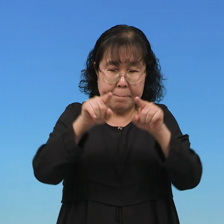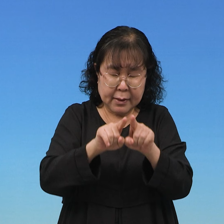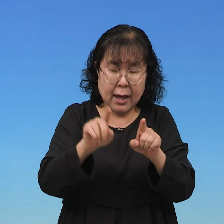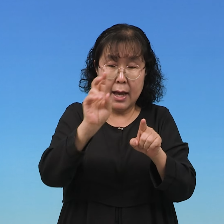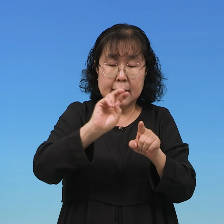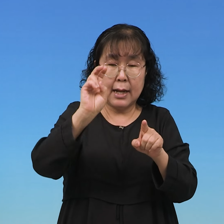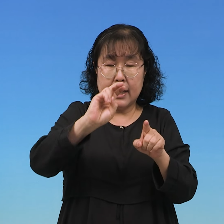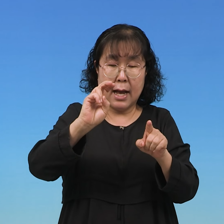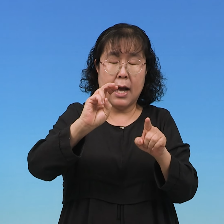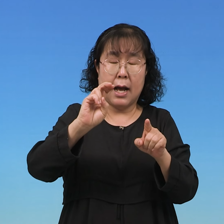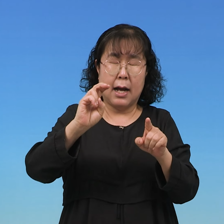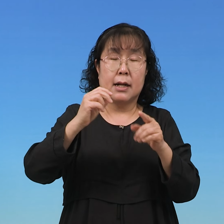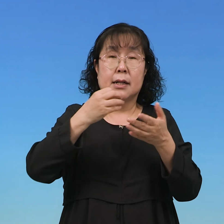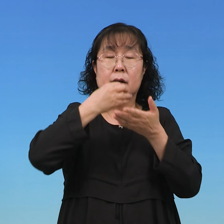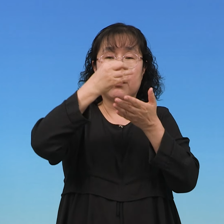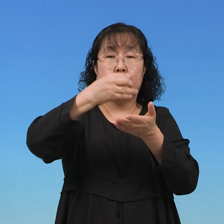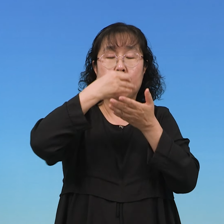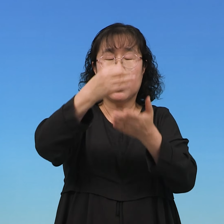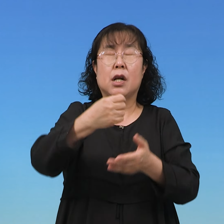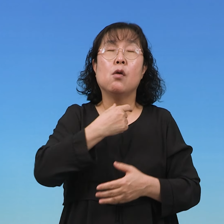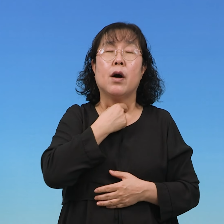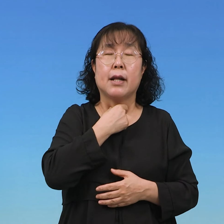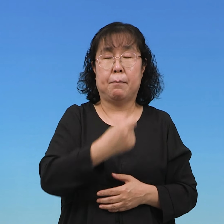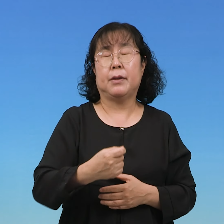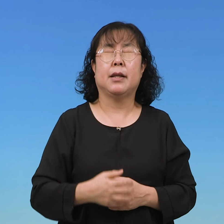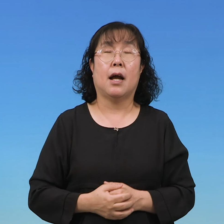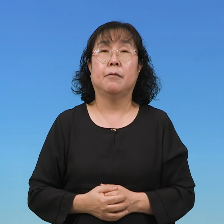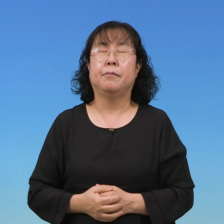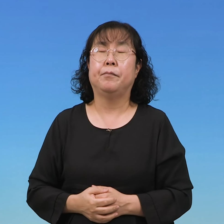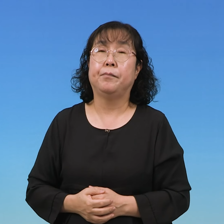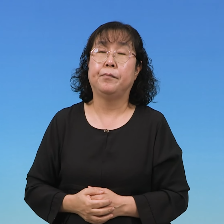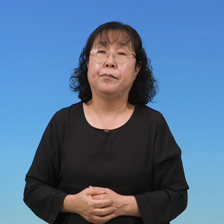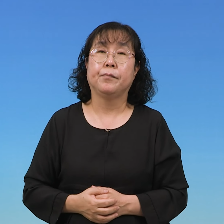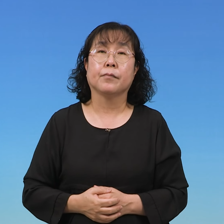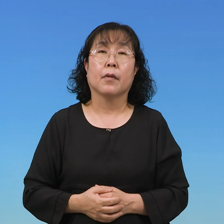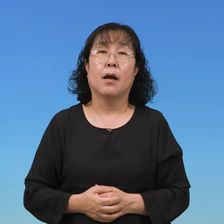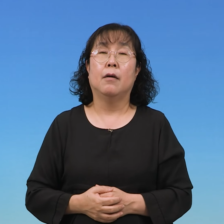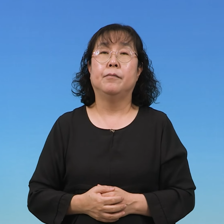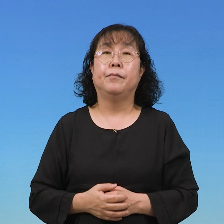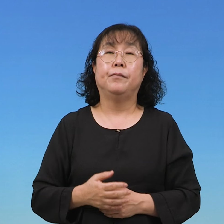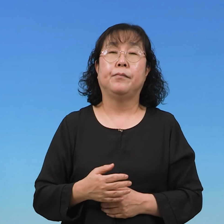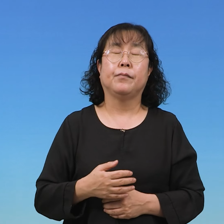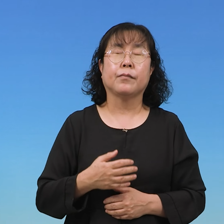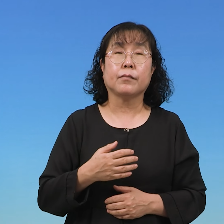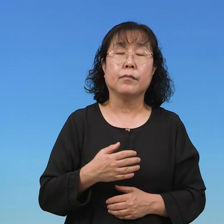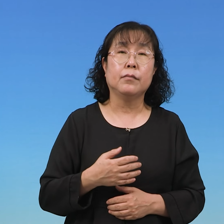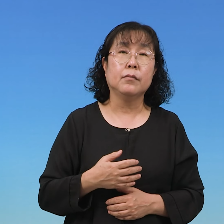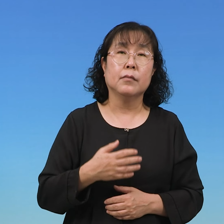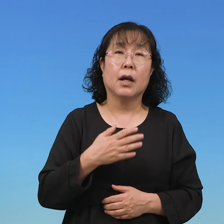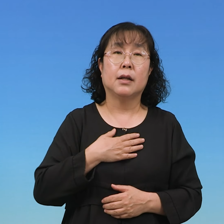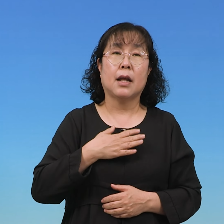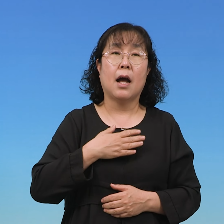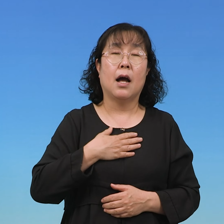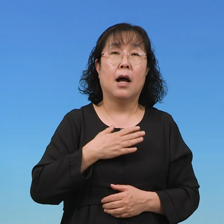예수 오셔서 내 슬픔 아셨네. 나의 앞일도 내 주 아셨네. 나 주를 버리고